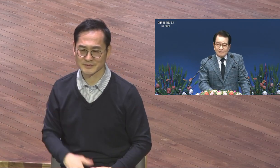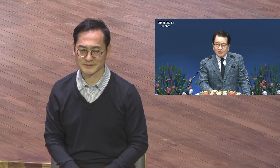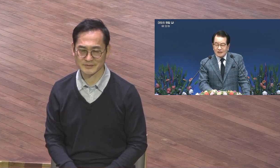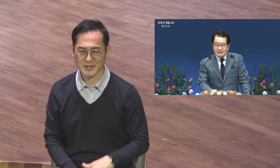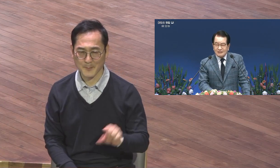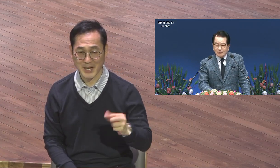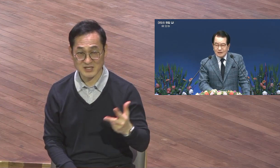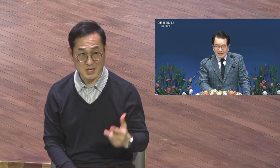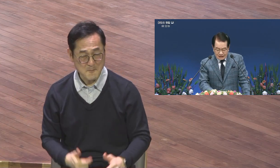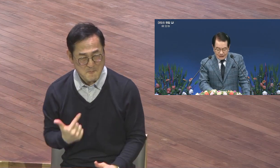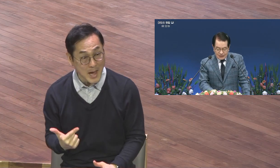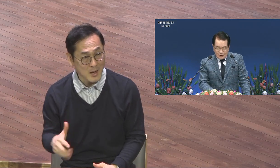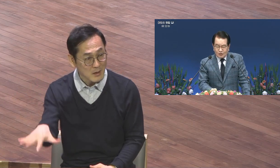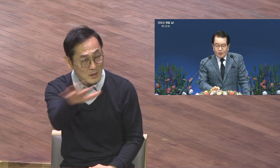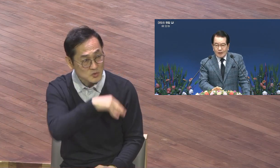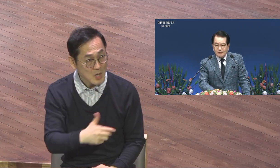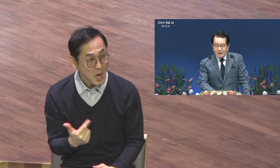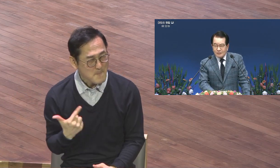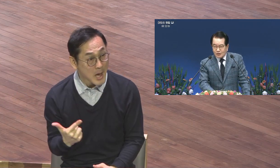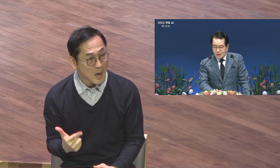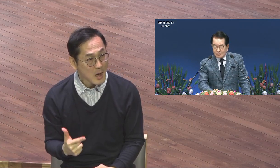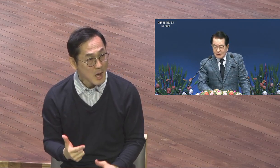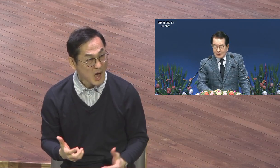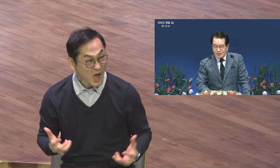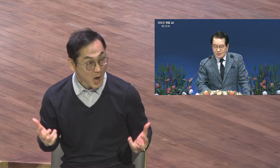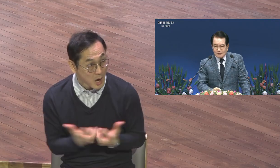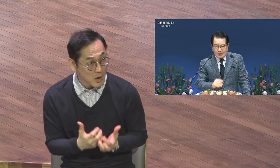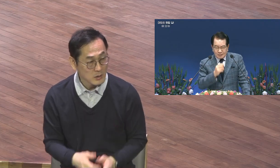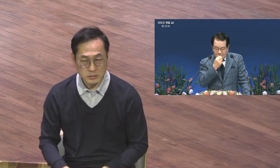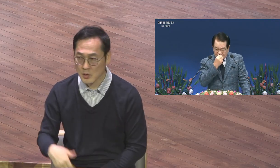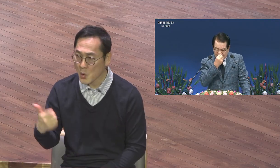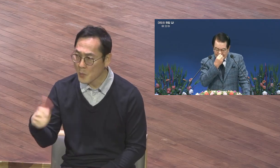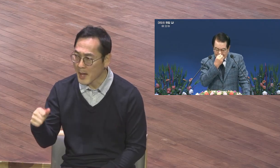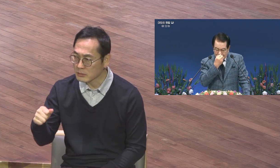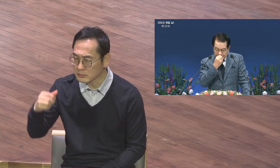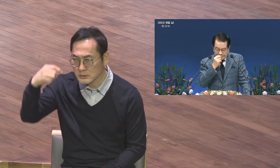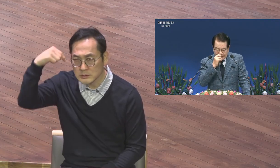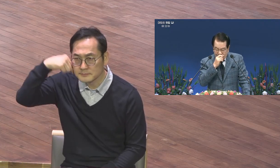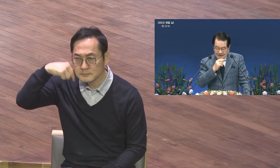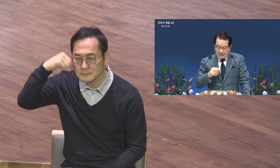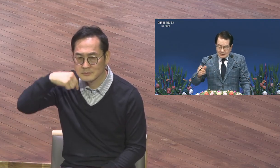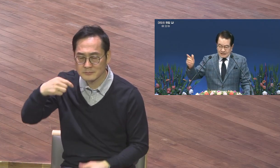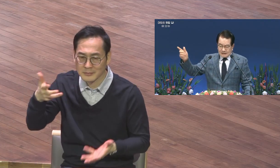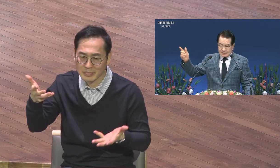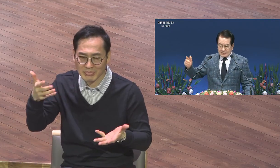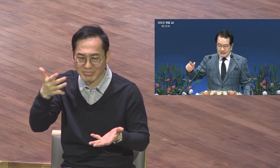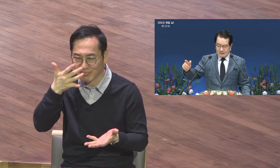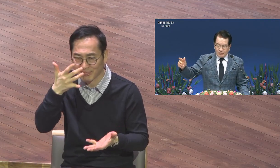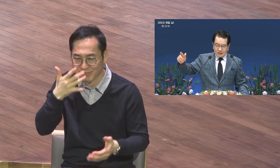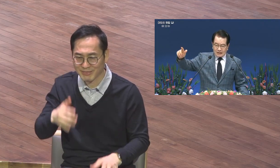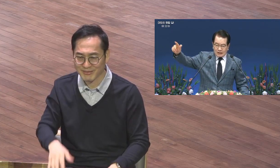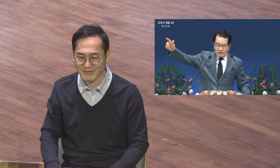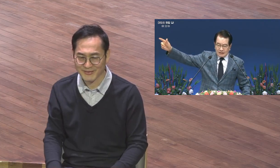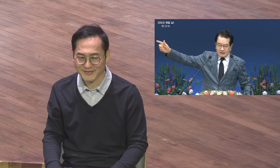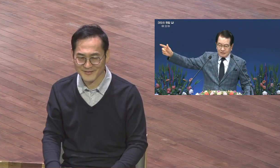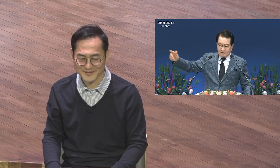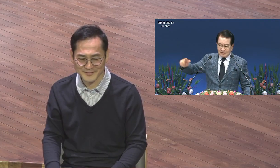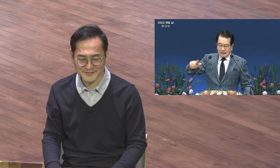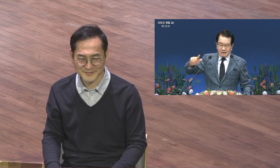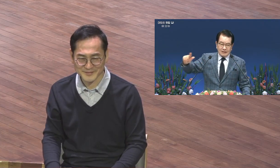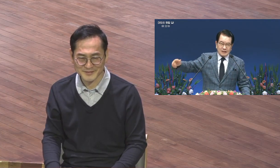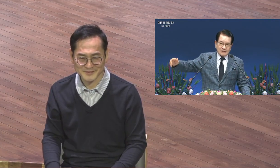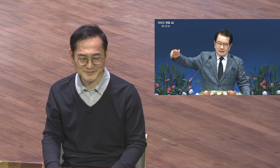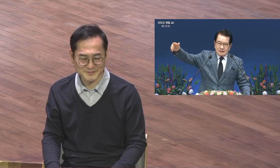17,000석도 다 안 끝이 안 보이는데 5만 명이면 얼마나 많이 모일까? 그 털을 보니까